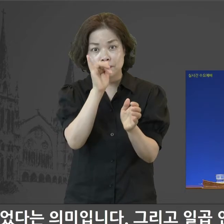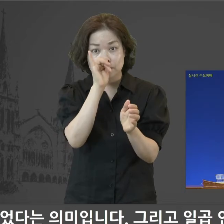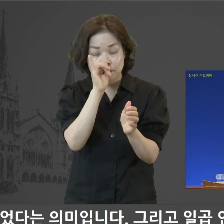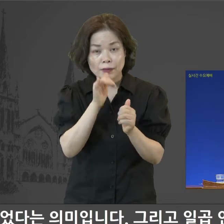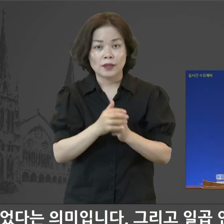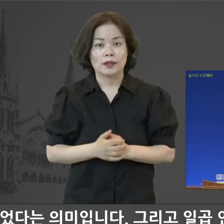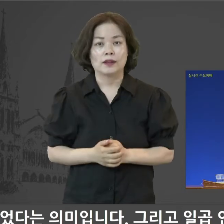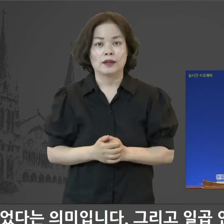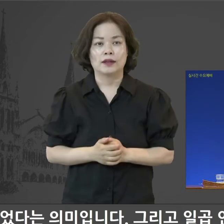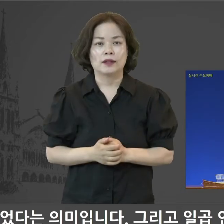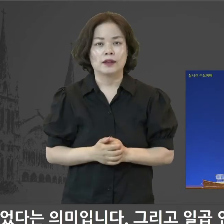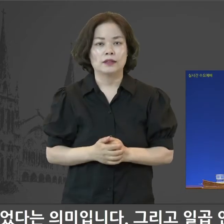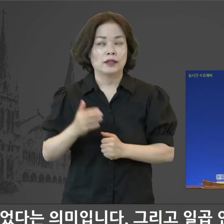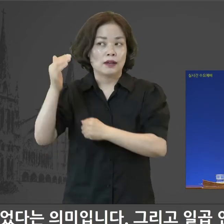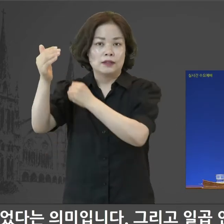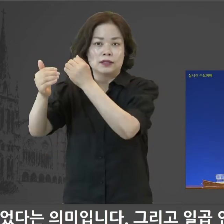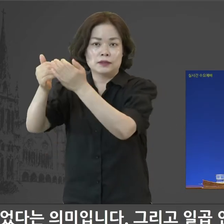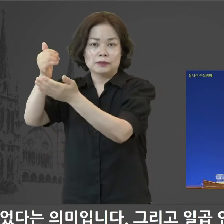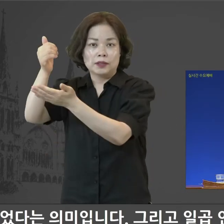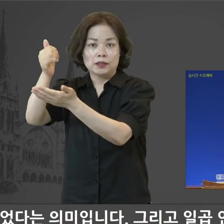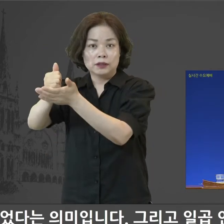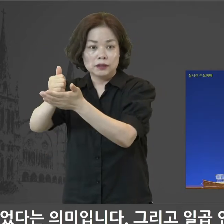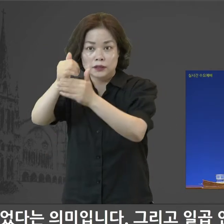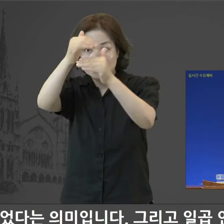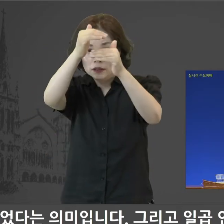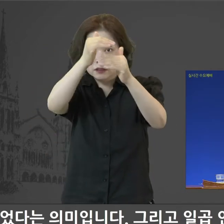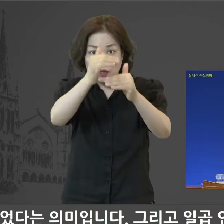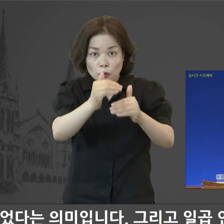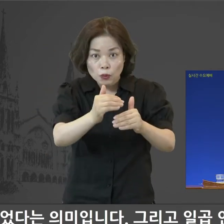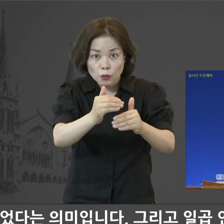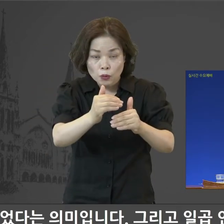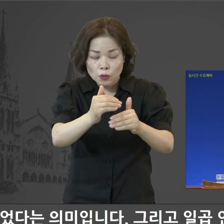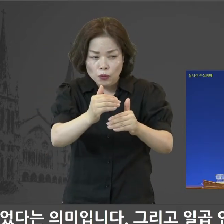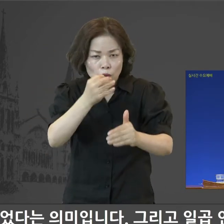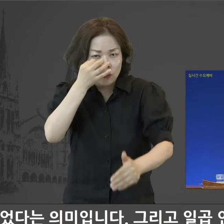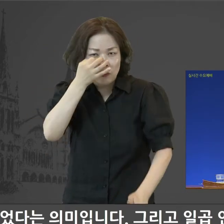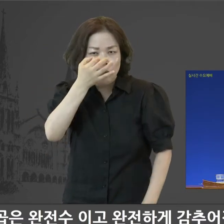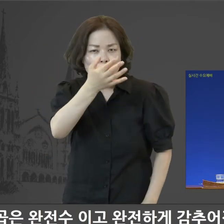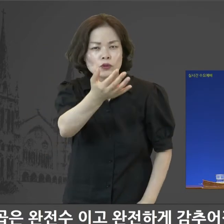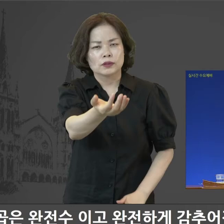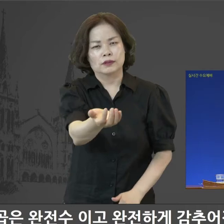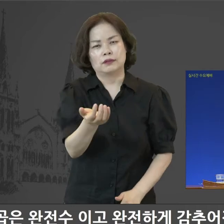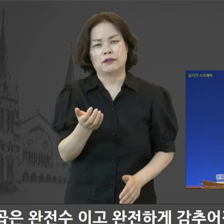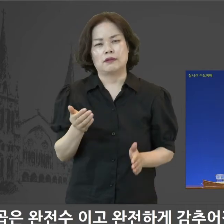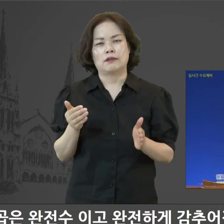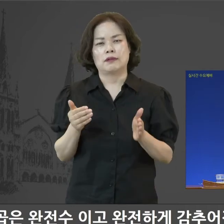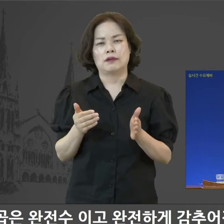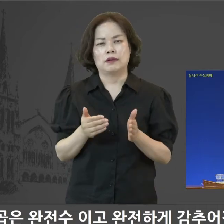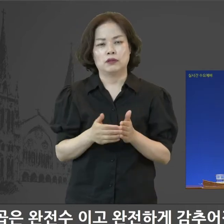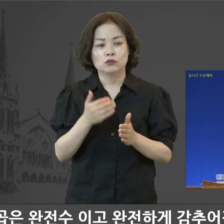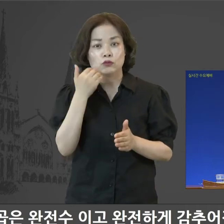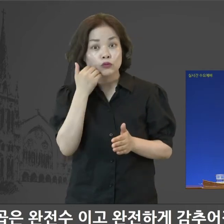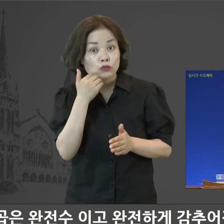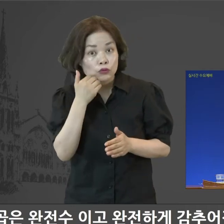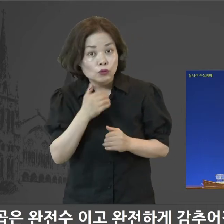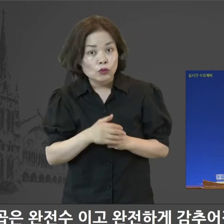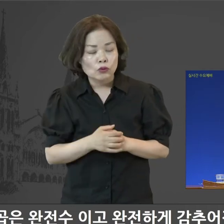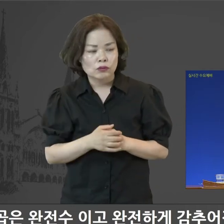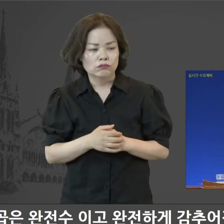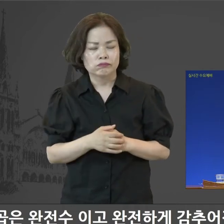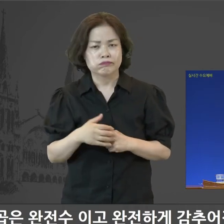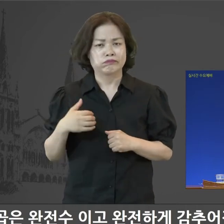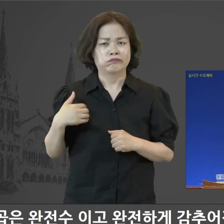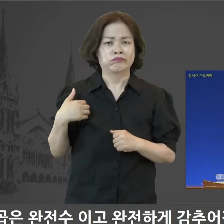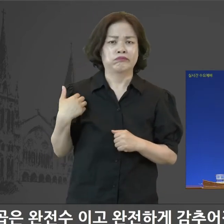때문에 하나님께서 그 내용을 보여주시기 전까지는 그 누구도 알